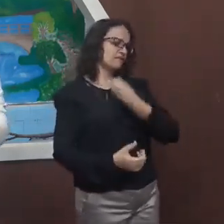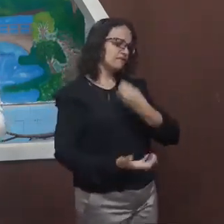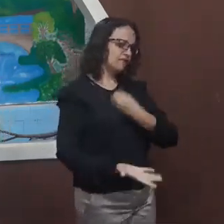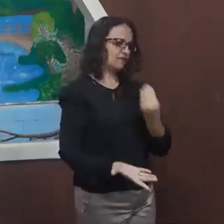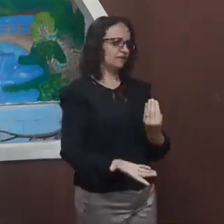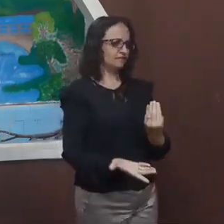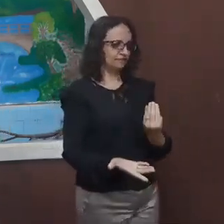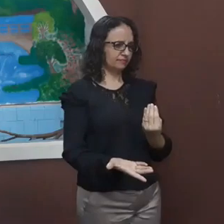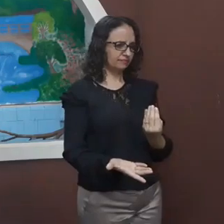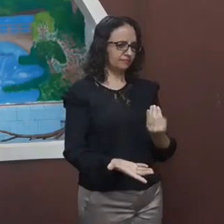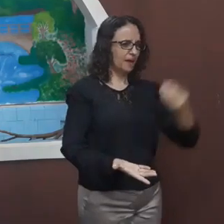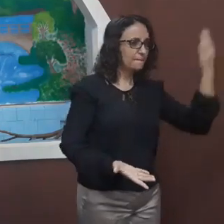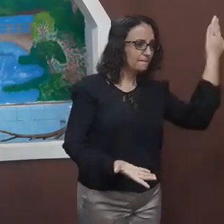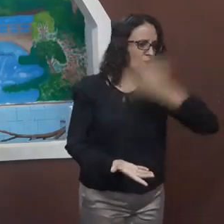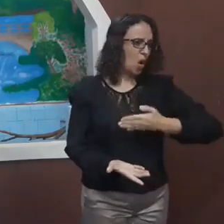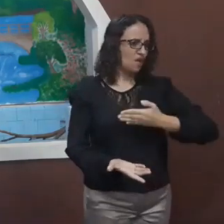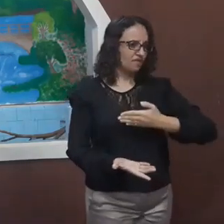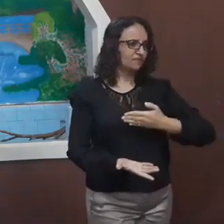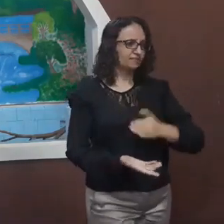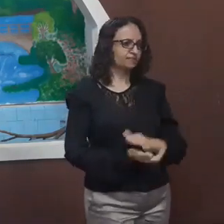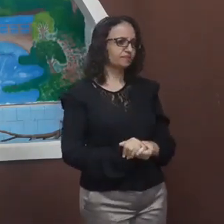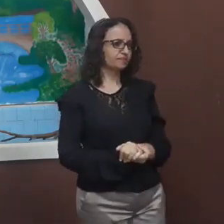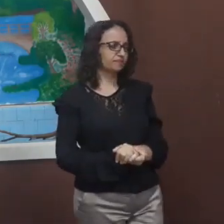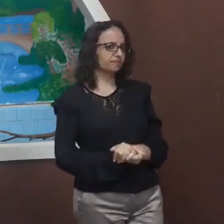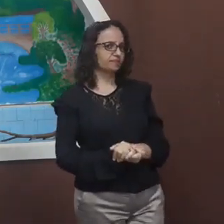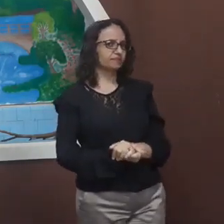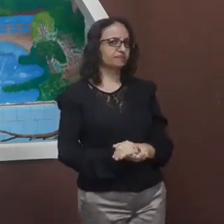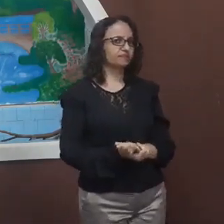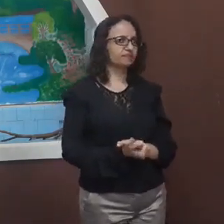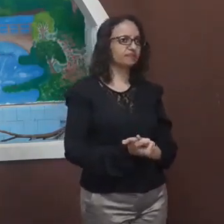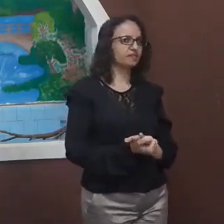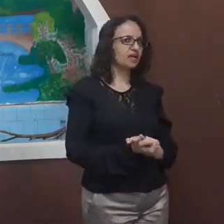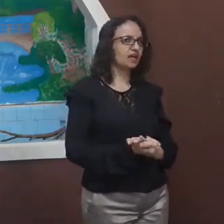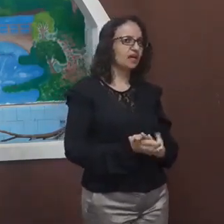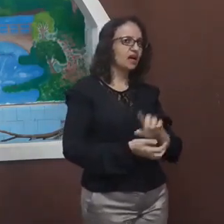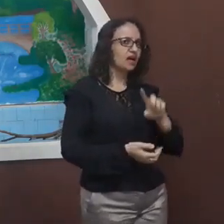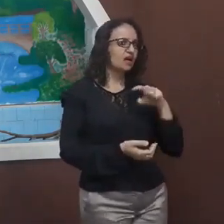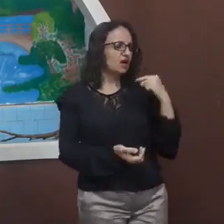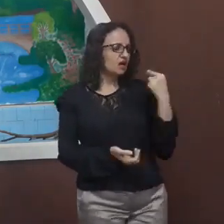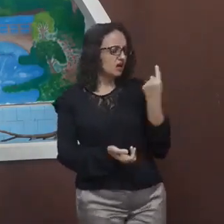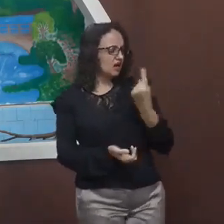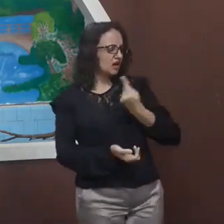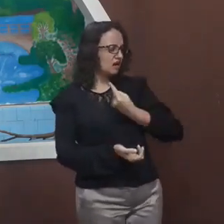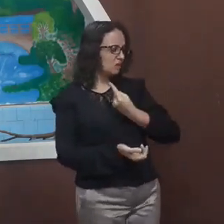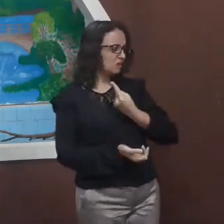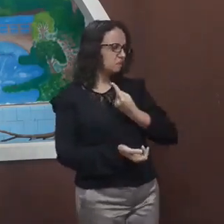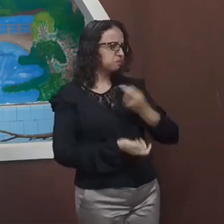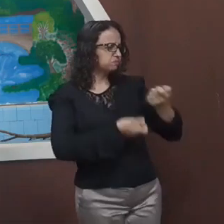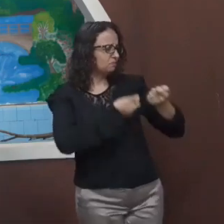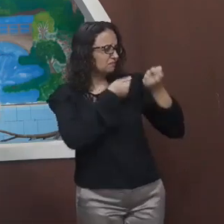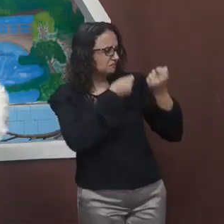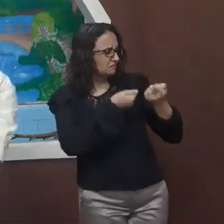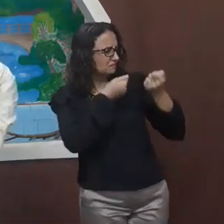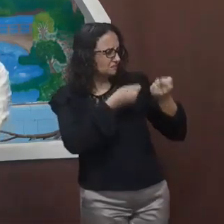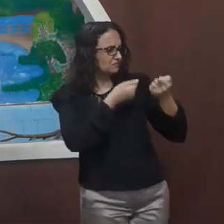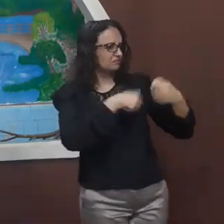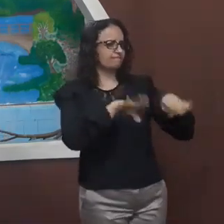Além de passarmos pelas provações, nós também passamos pelas